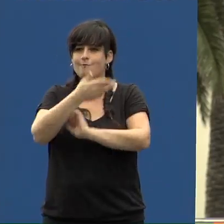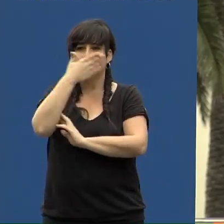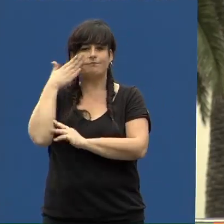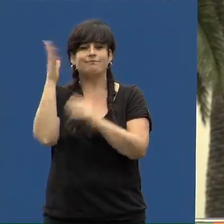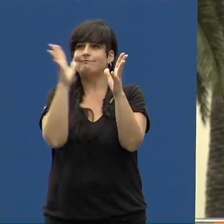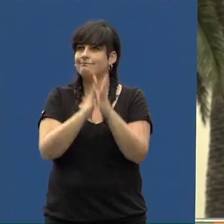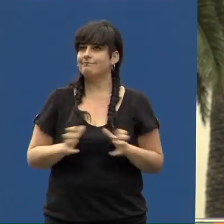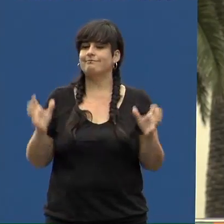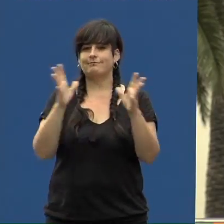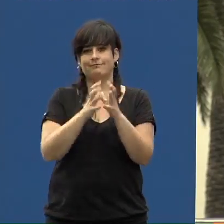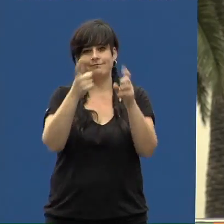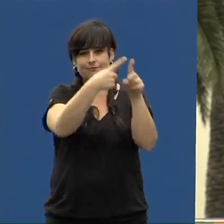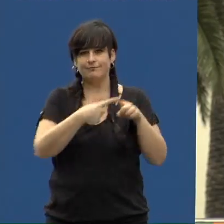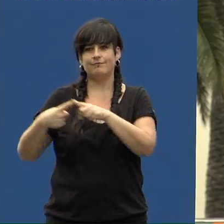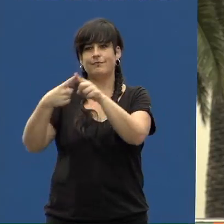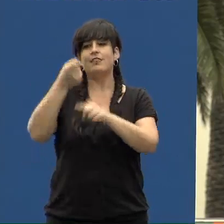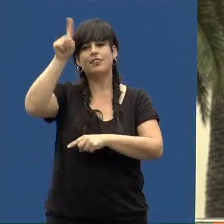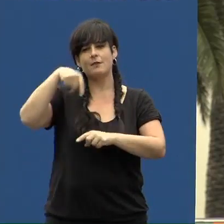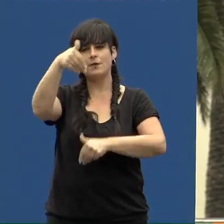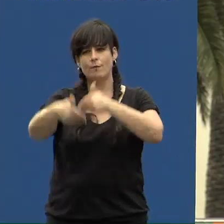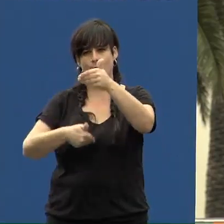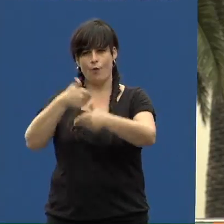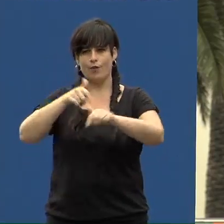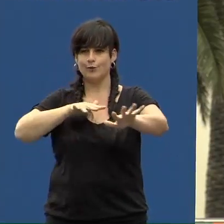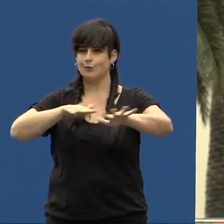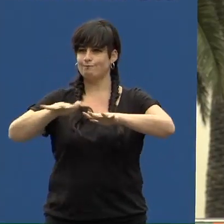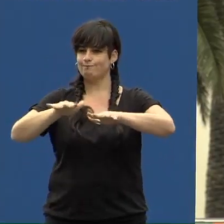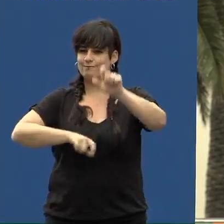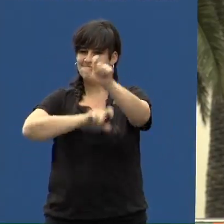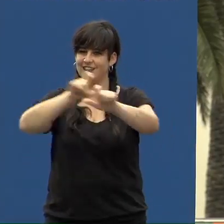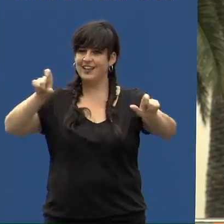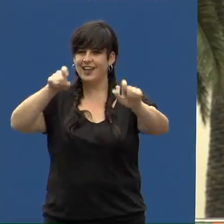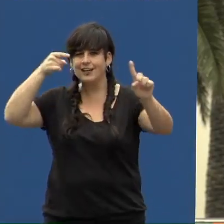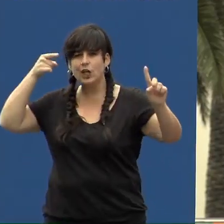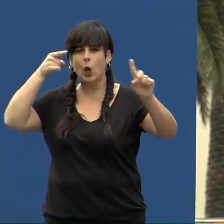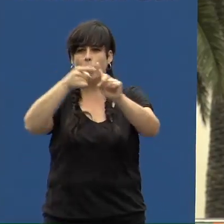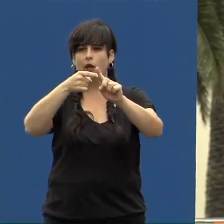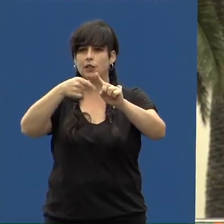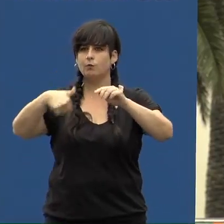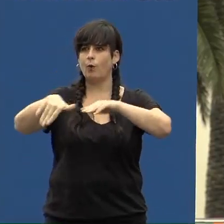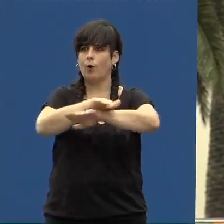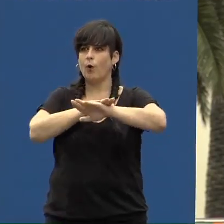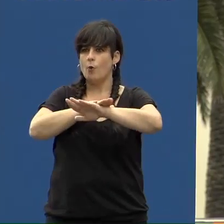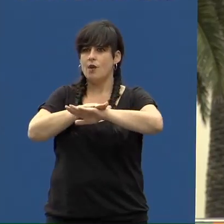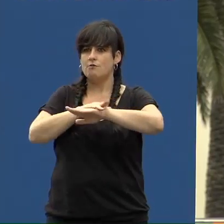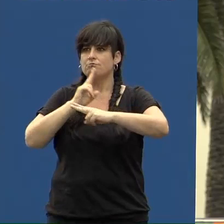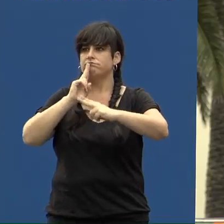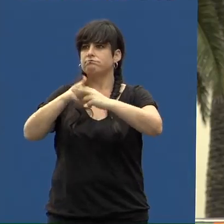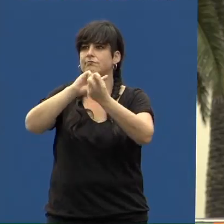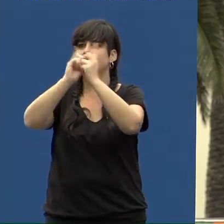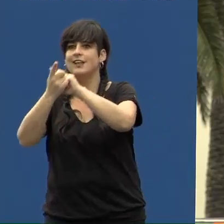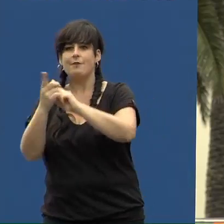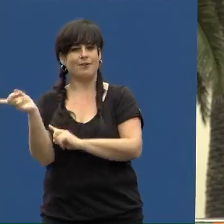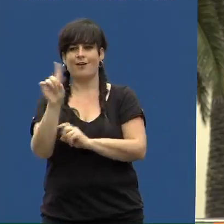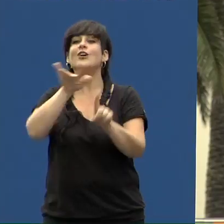Compartimos procesos de empoderamiento ciudadano que han venido no a cambiar las siglas que llegan al poder, sino a cambiar realmente las